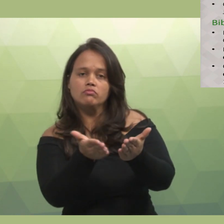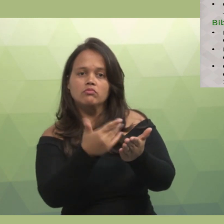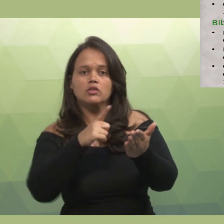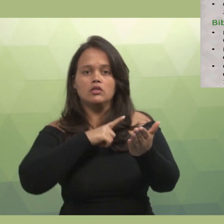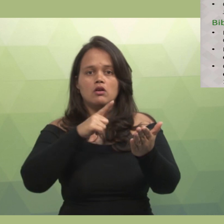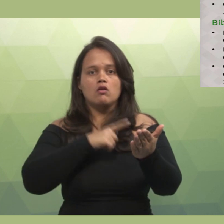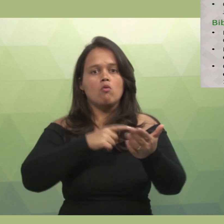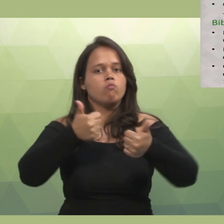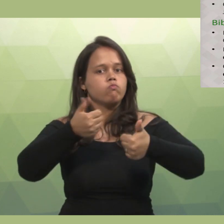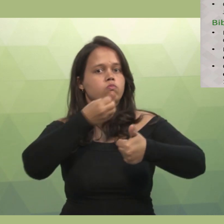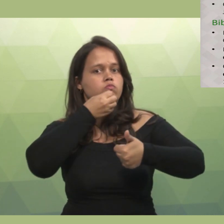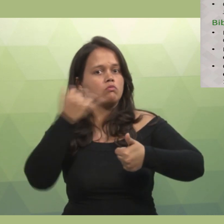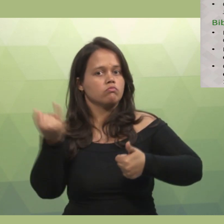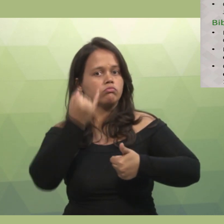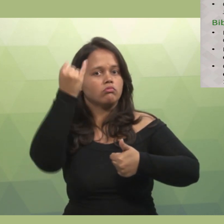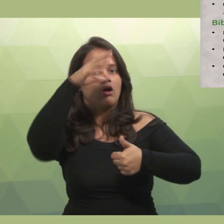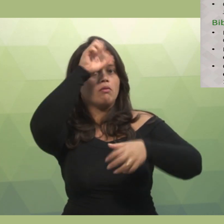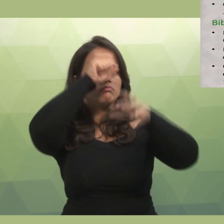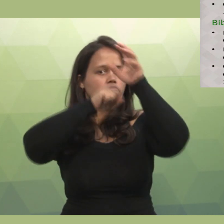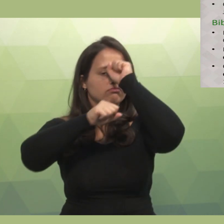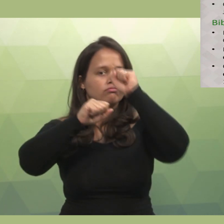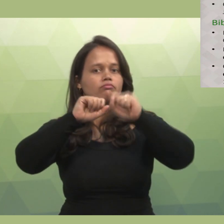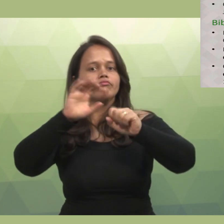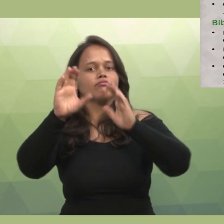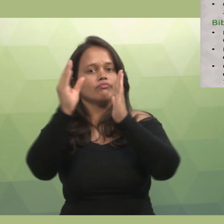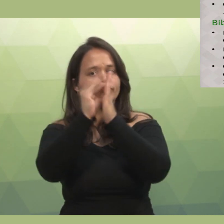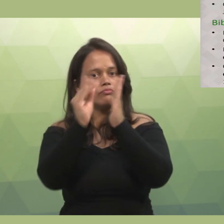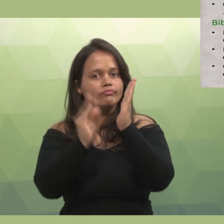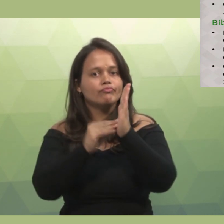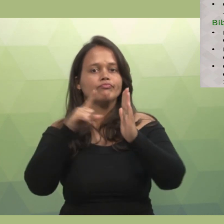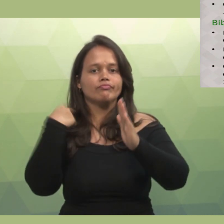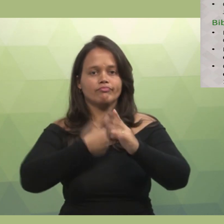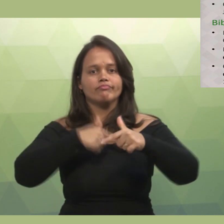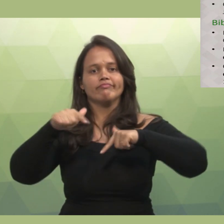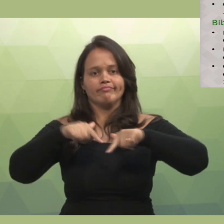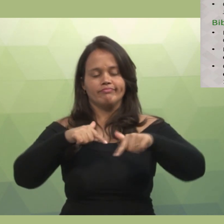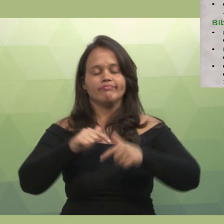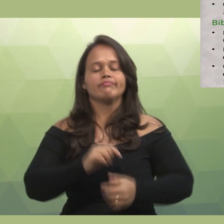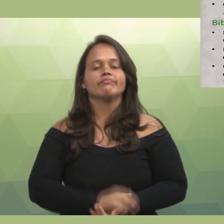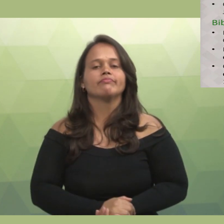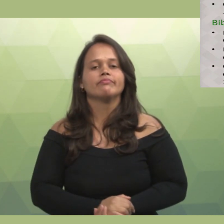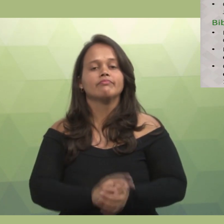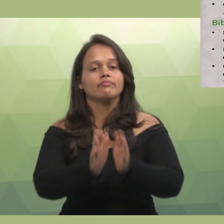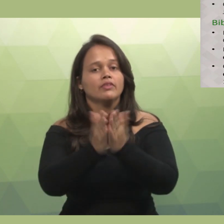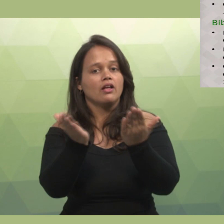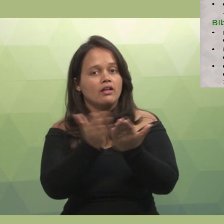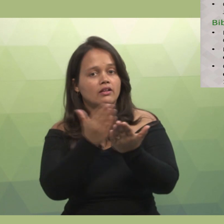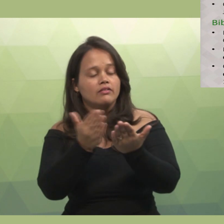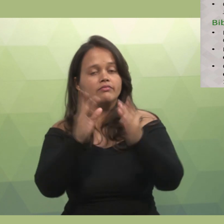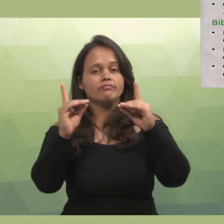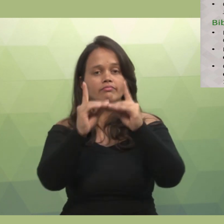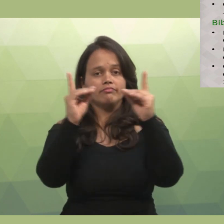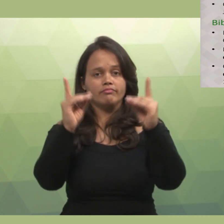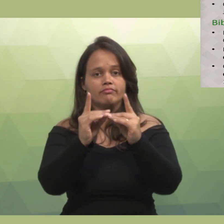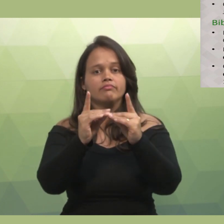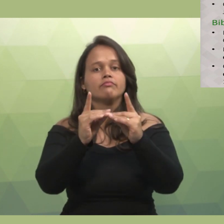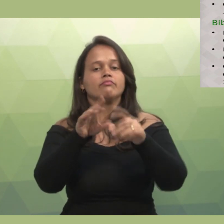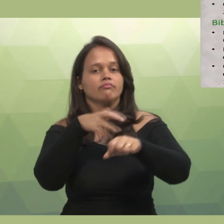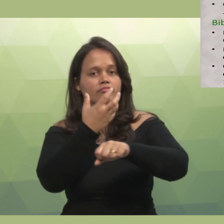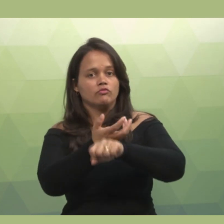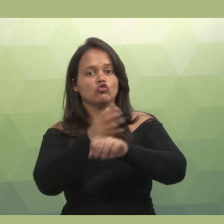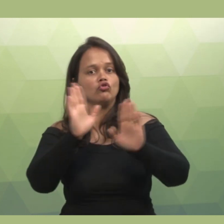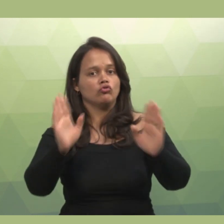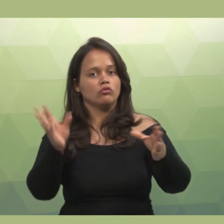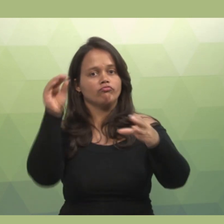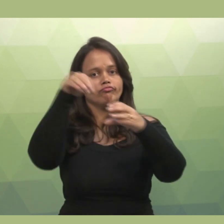grande enriquecimento para o aprendizado do conteúdo que iremos trabalhar. O caderno didático da disciplina,